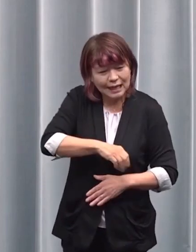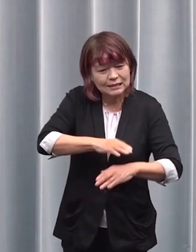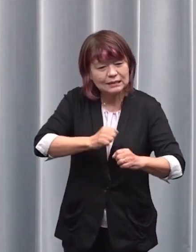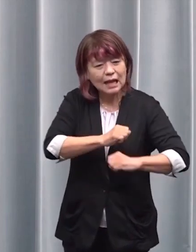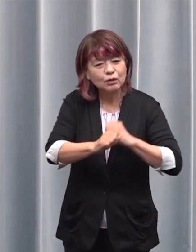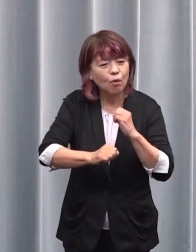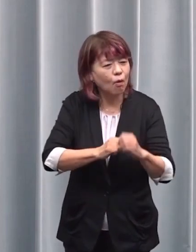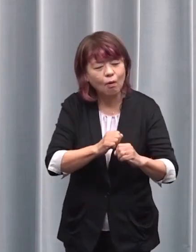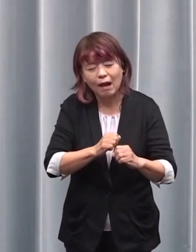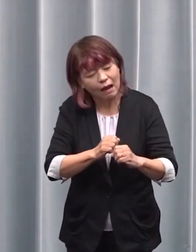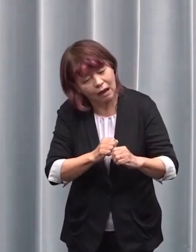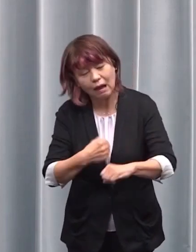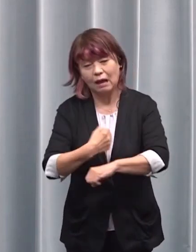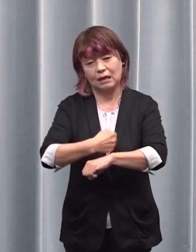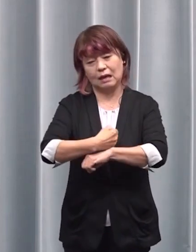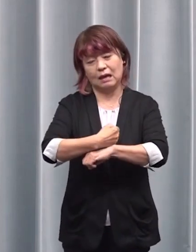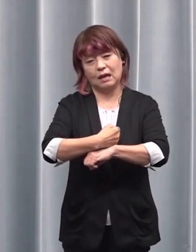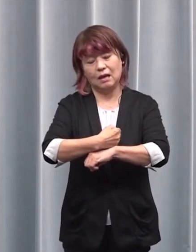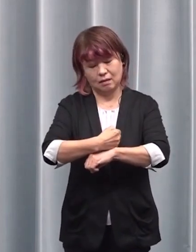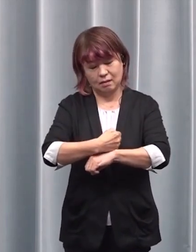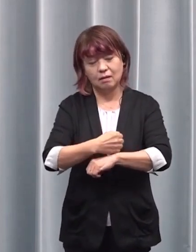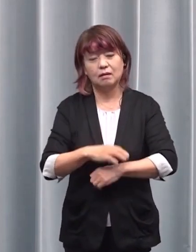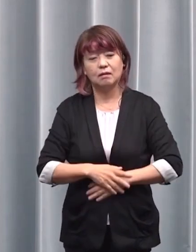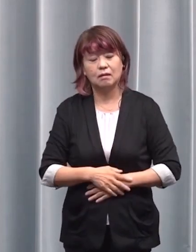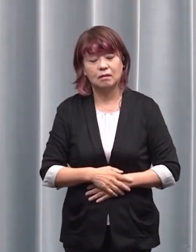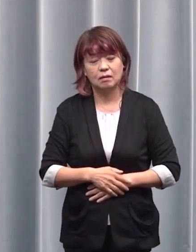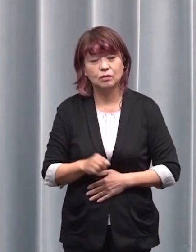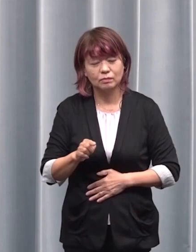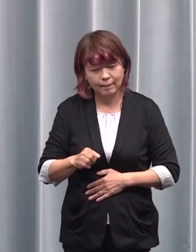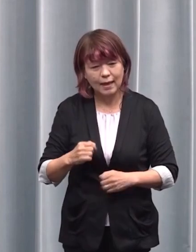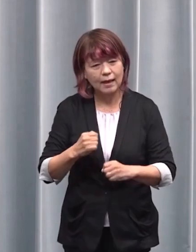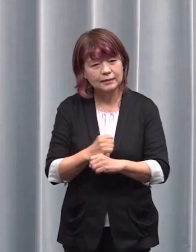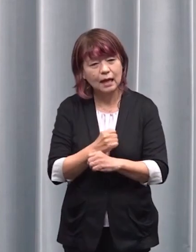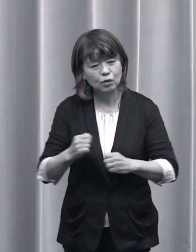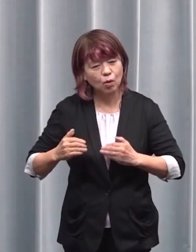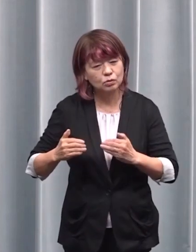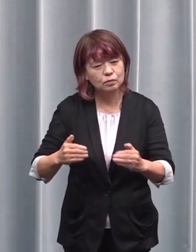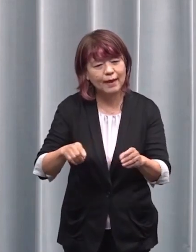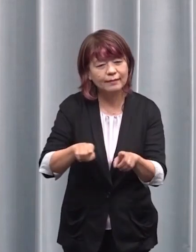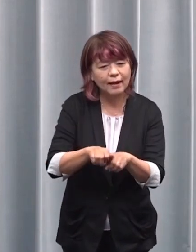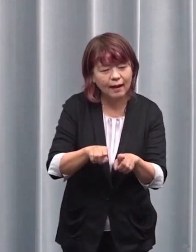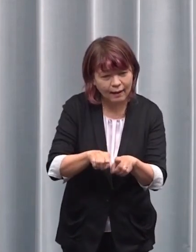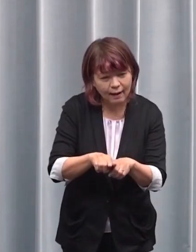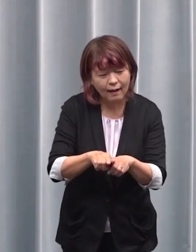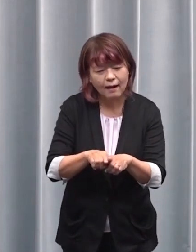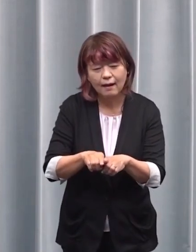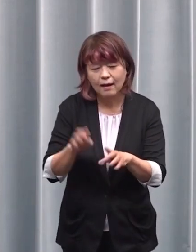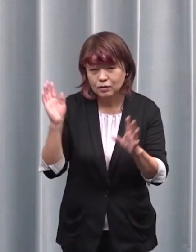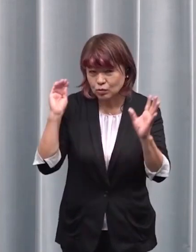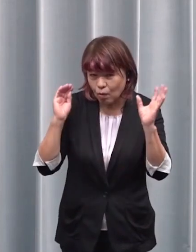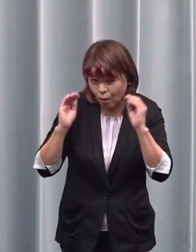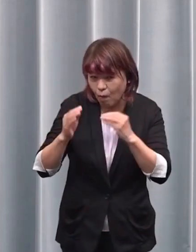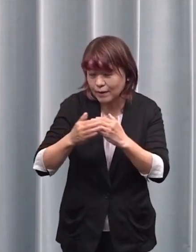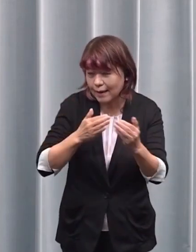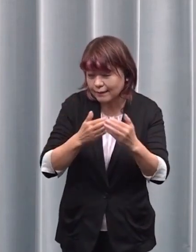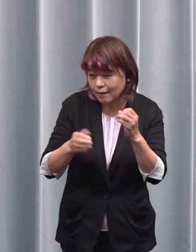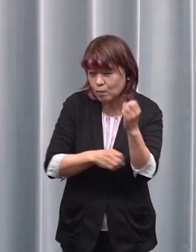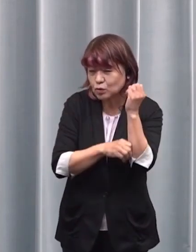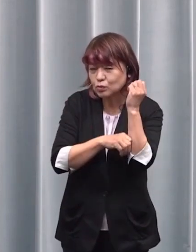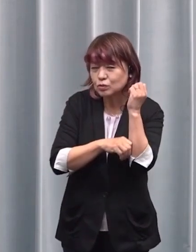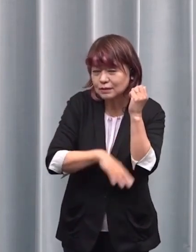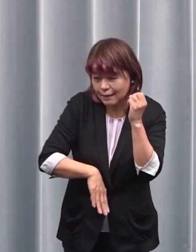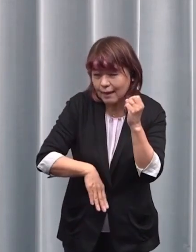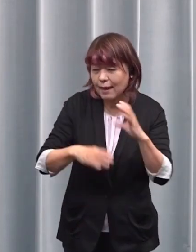であります。このため作業を進めながら徐々に得られる情報経験に基づいて柔軟に方向を調整